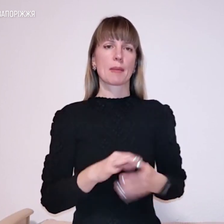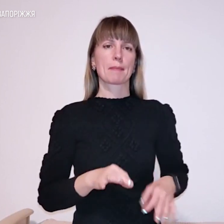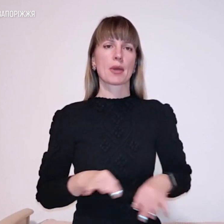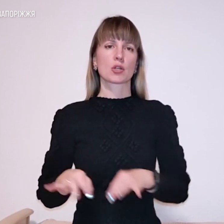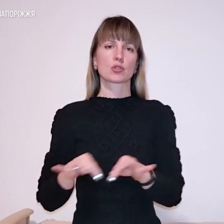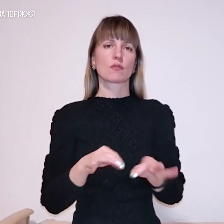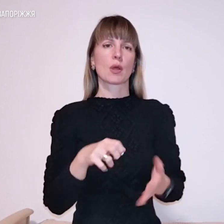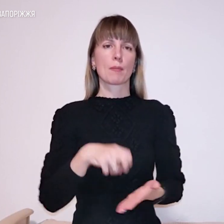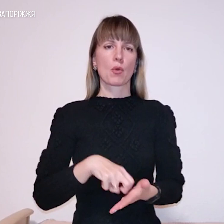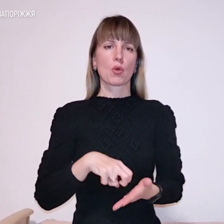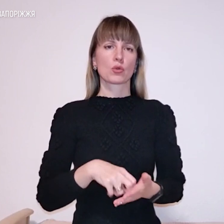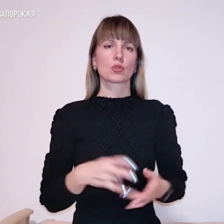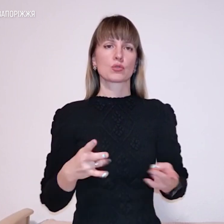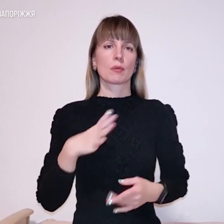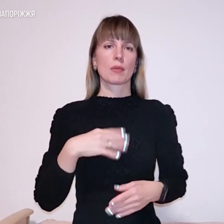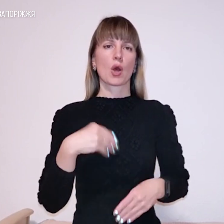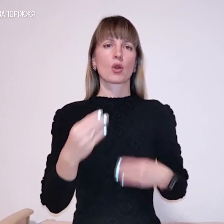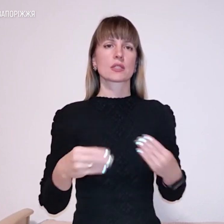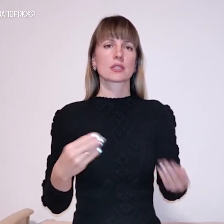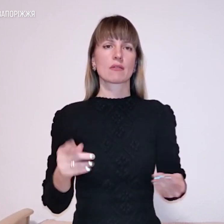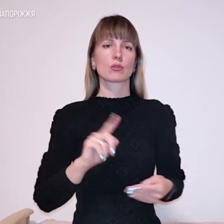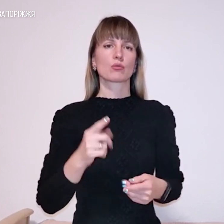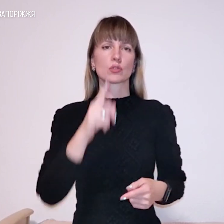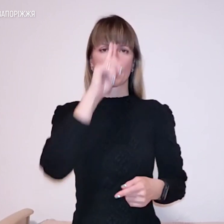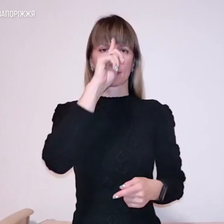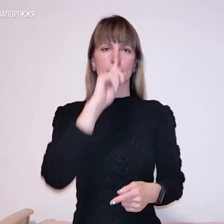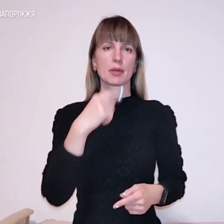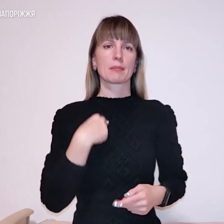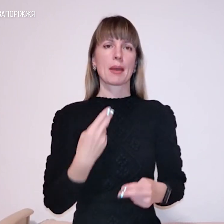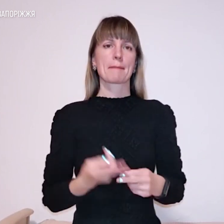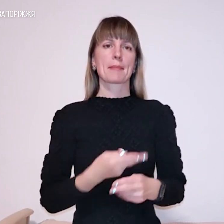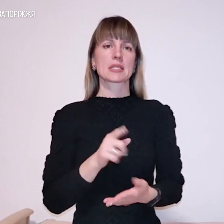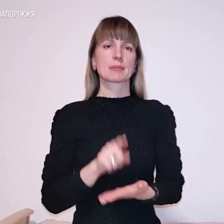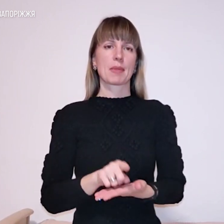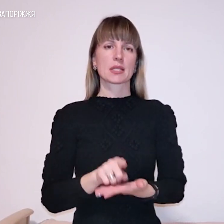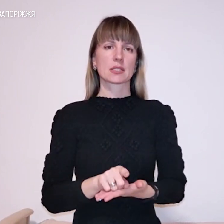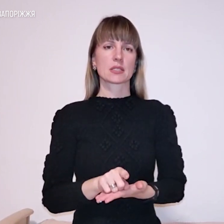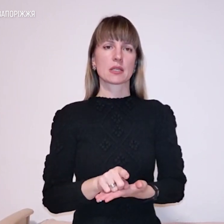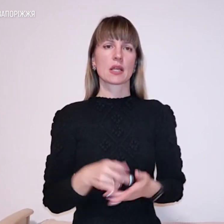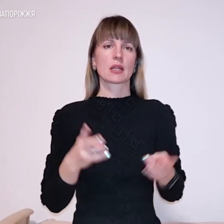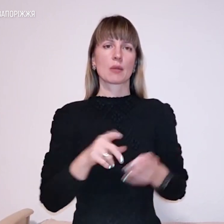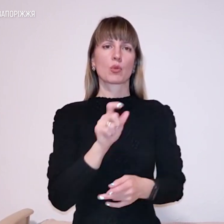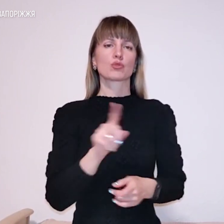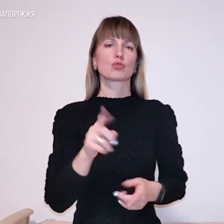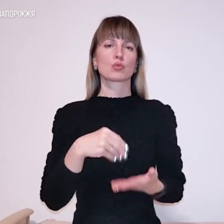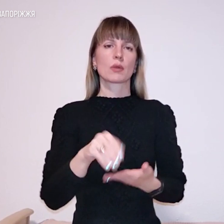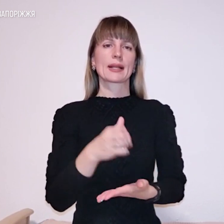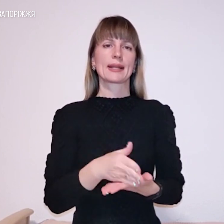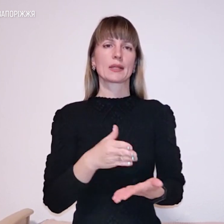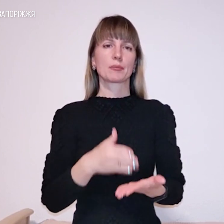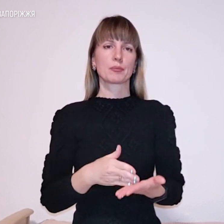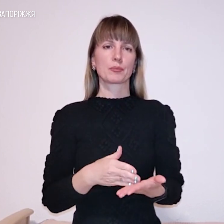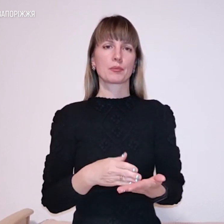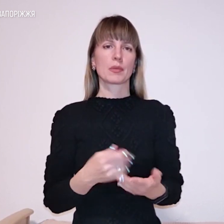пошта. Прийшлося роздавати, тому що цілий місяць ми без пенсії. Треба людям за щось купляти хліб. Це все ми